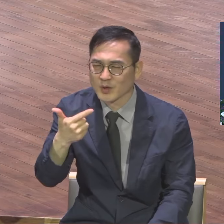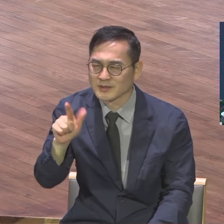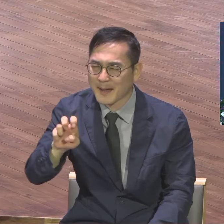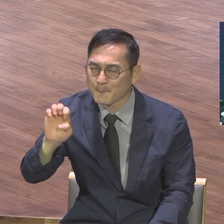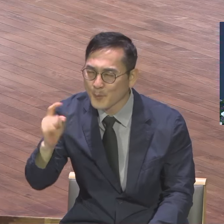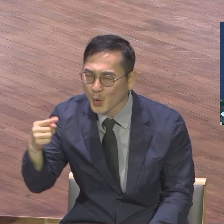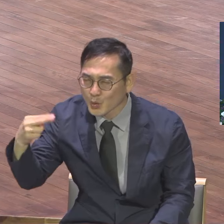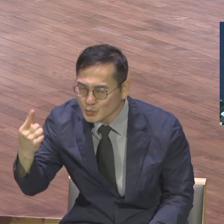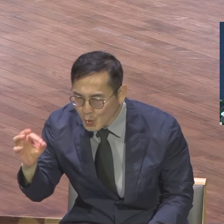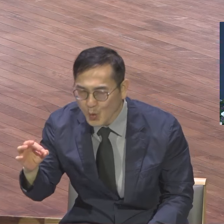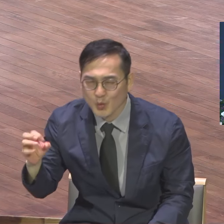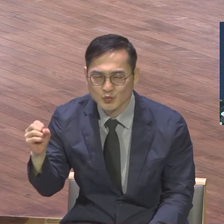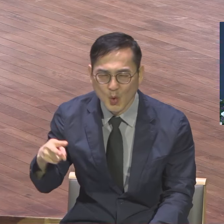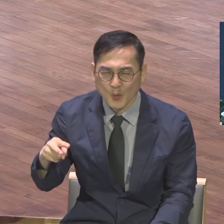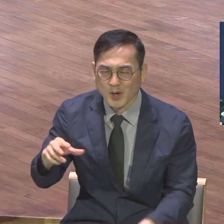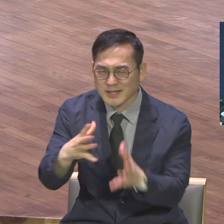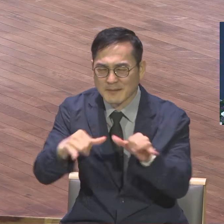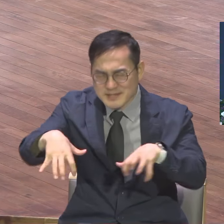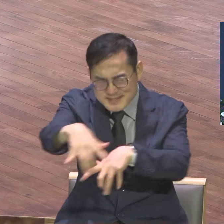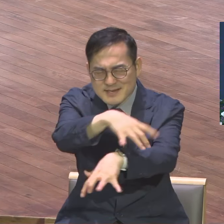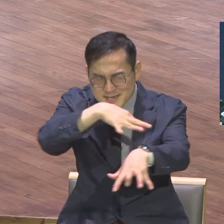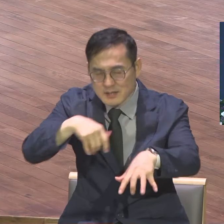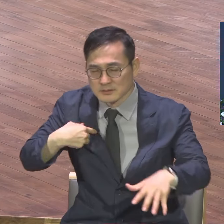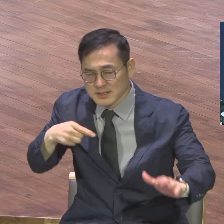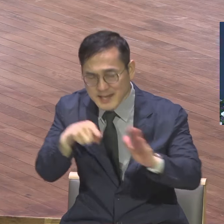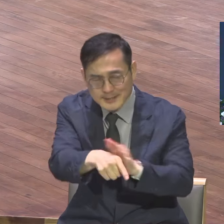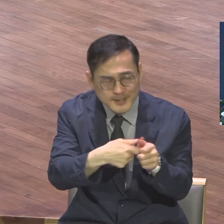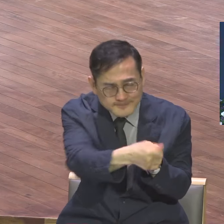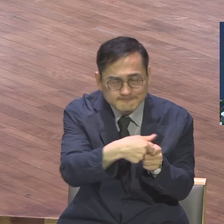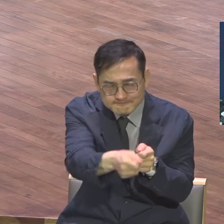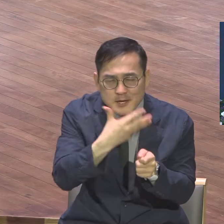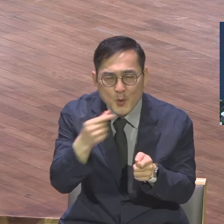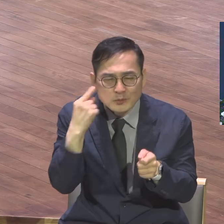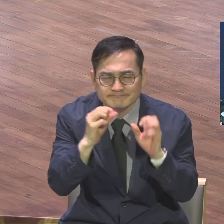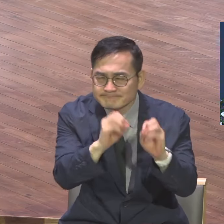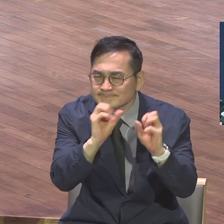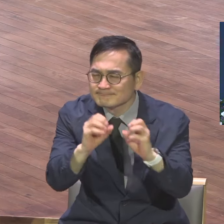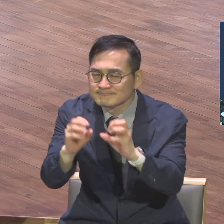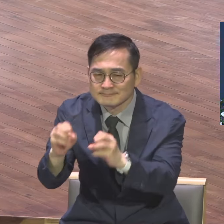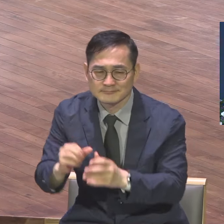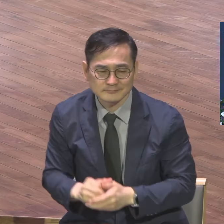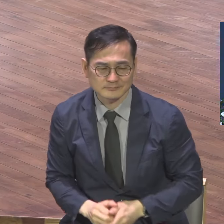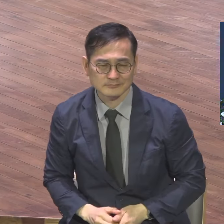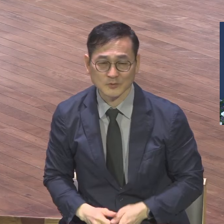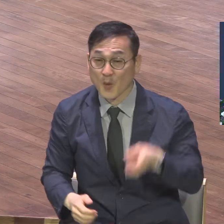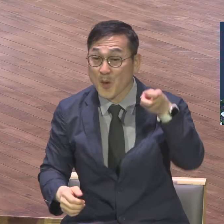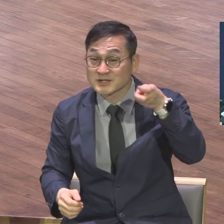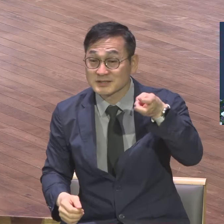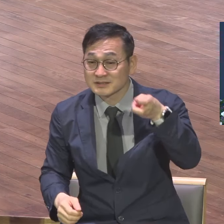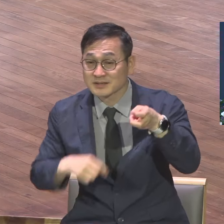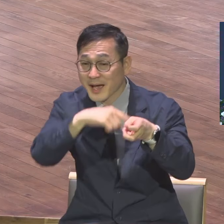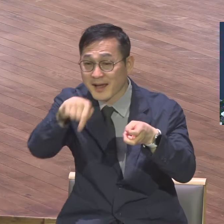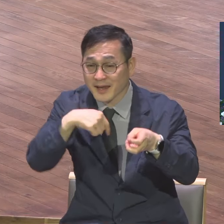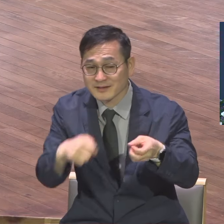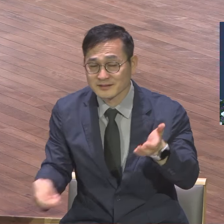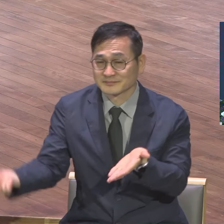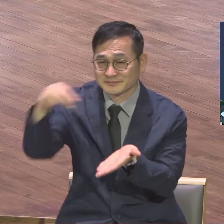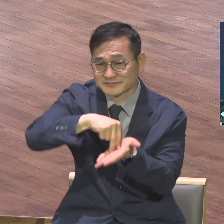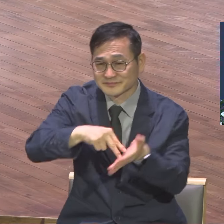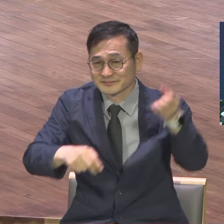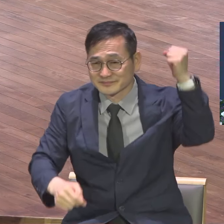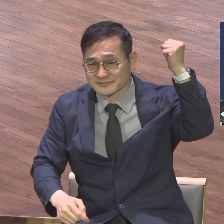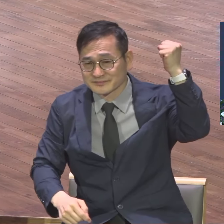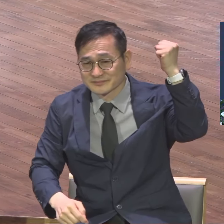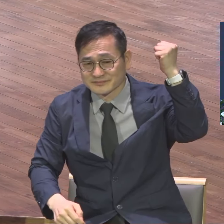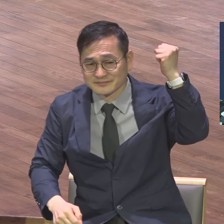강북동 사람 많은 서면 이런 데서 막 전도하고 또 심지어 버스 전도, 버스 타가지고